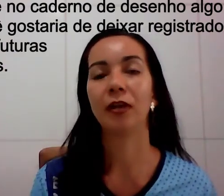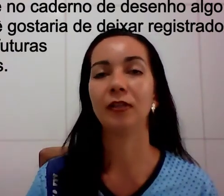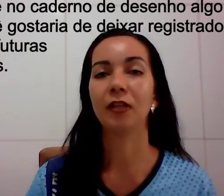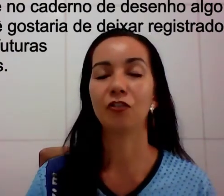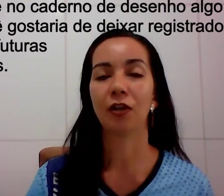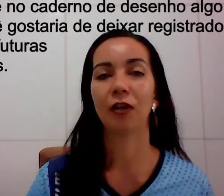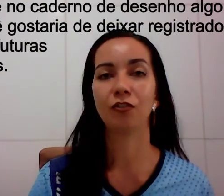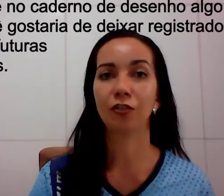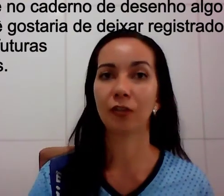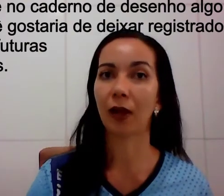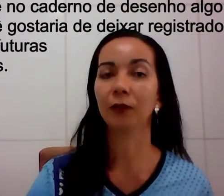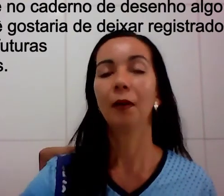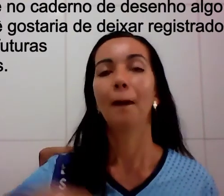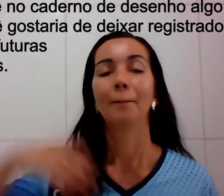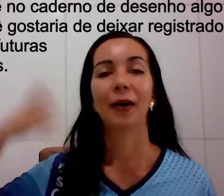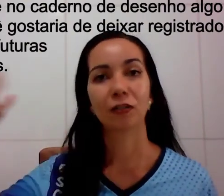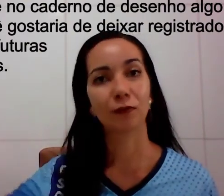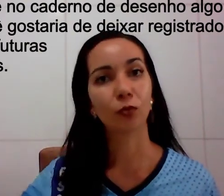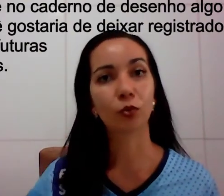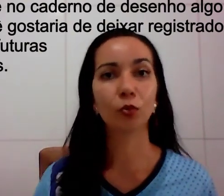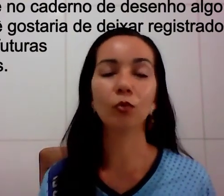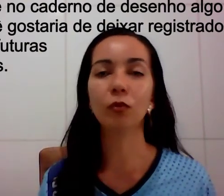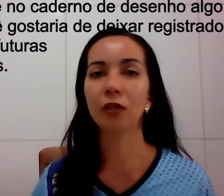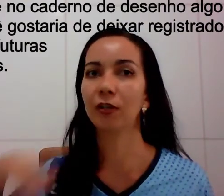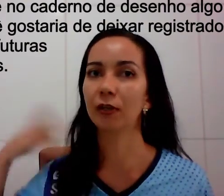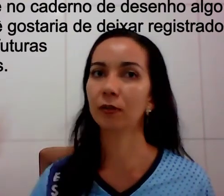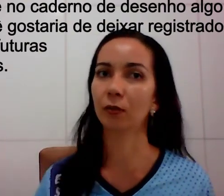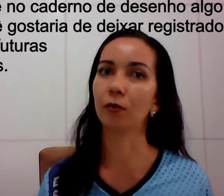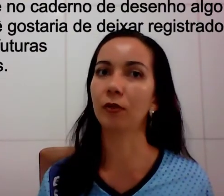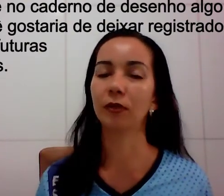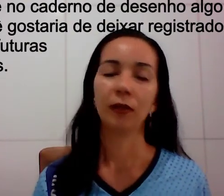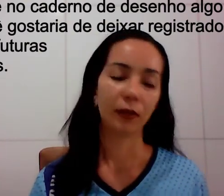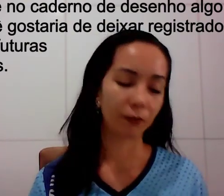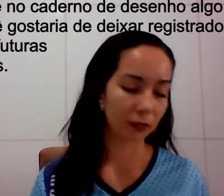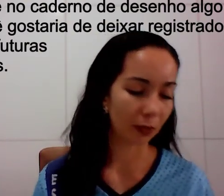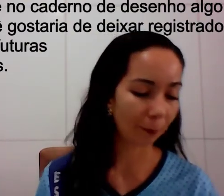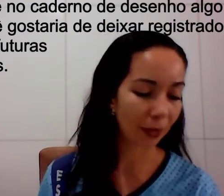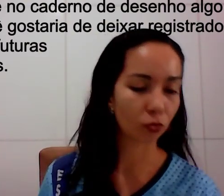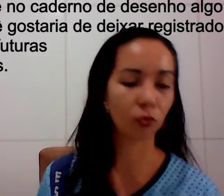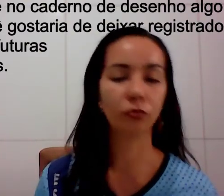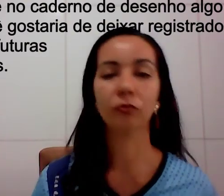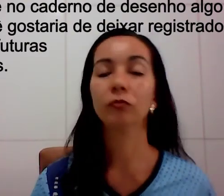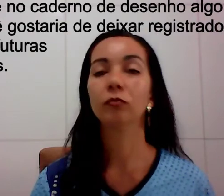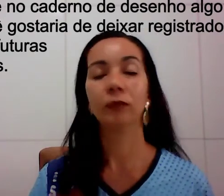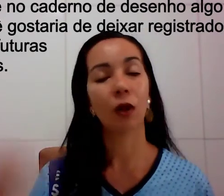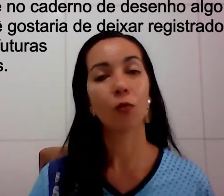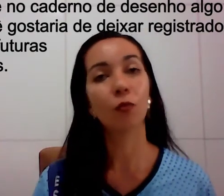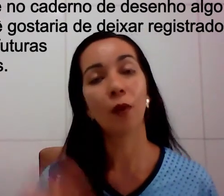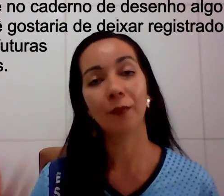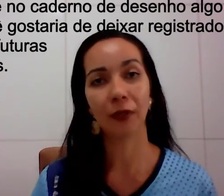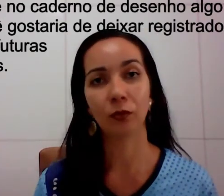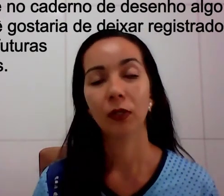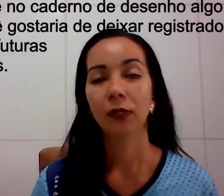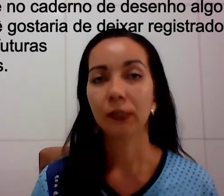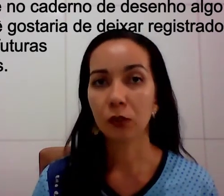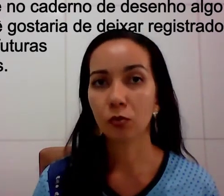de deixar registrado para as futuras gerações que você passou em algum momento de sua